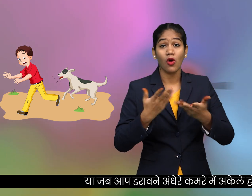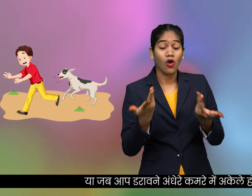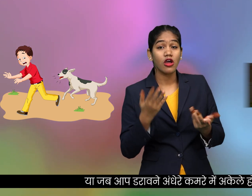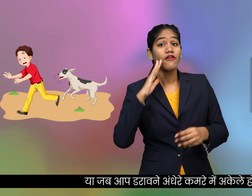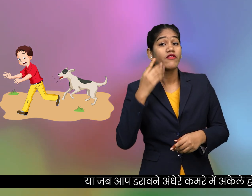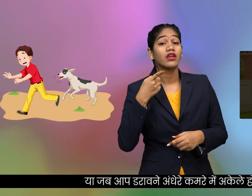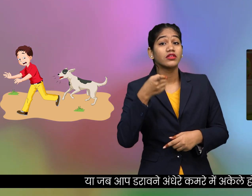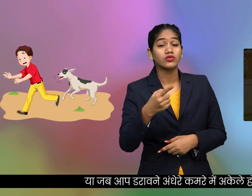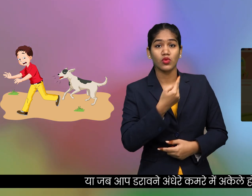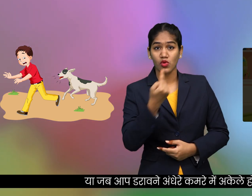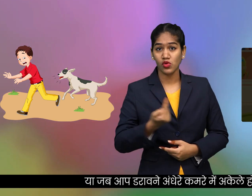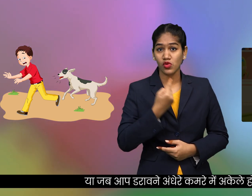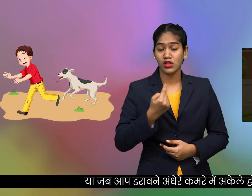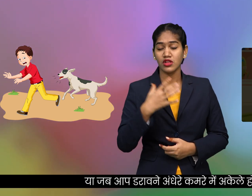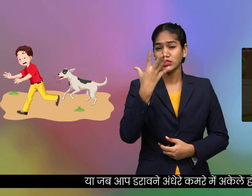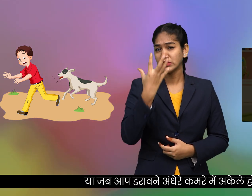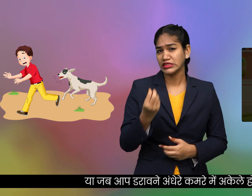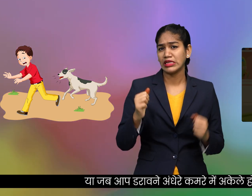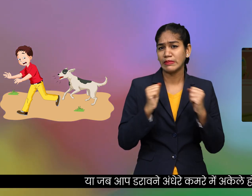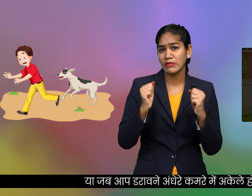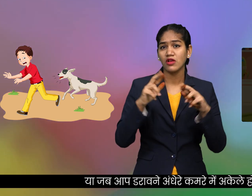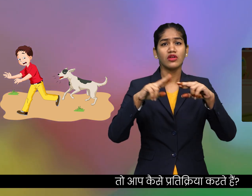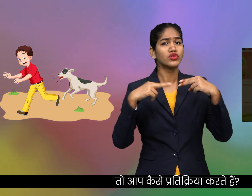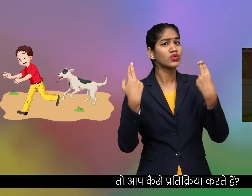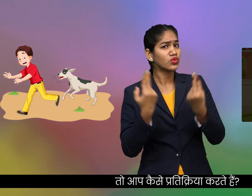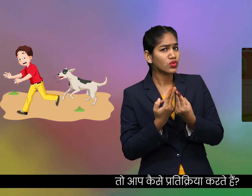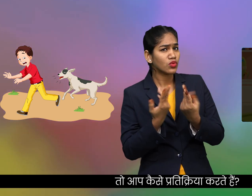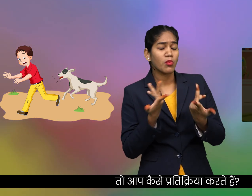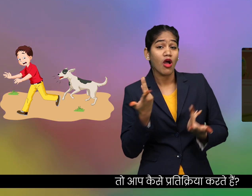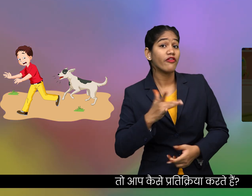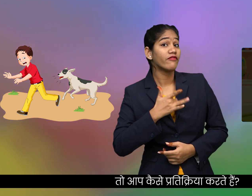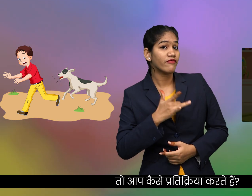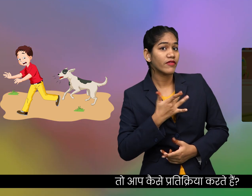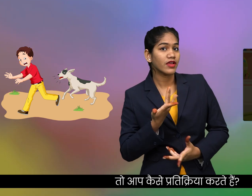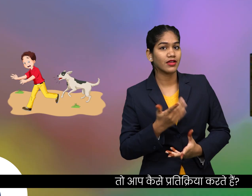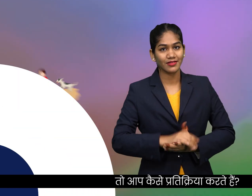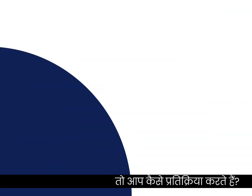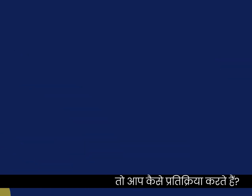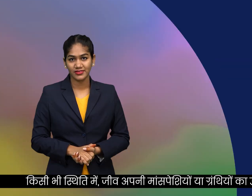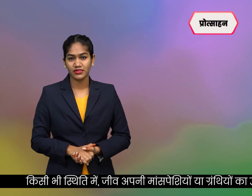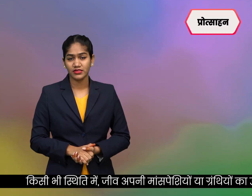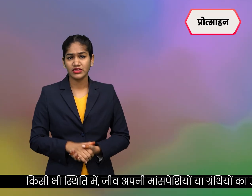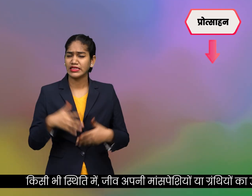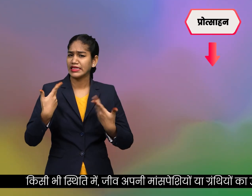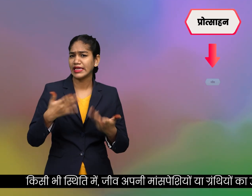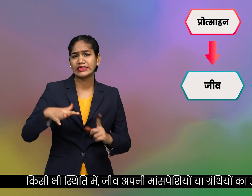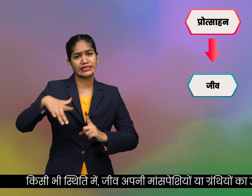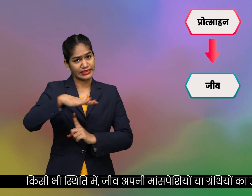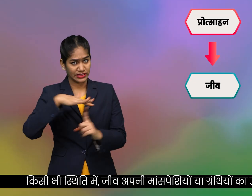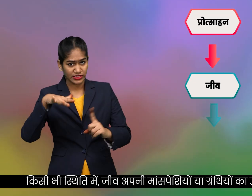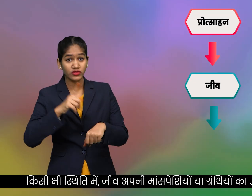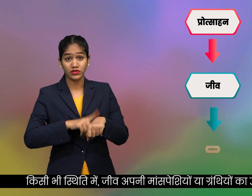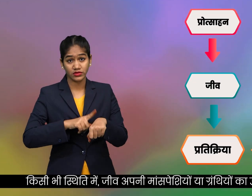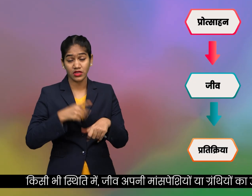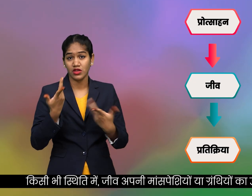आप डरावने अंधेरे कमरे में अकेले होते हैं तो आप कैसे प्रतिक्रिया करते हैं? किसी भी स्थिति